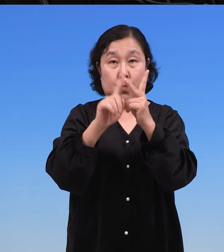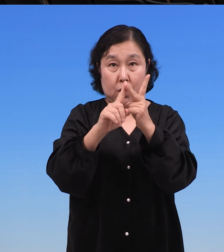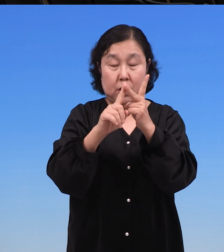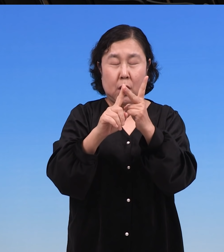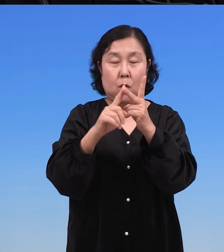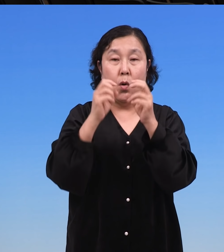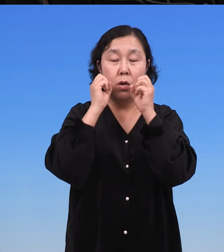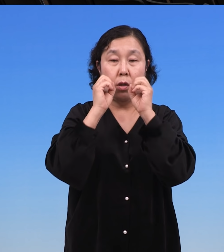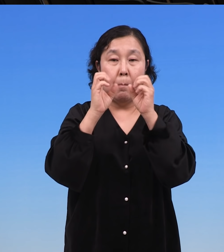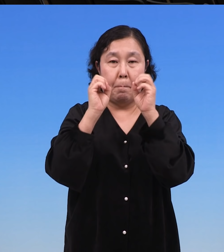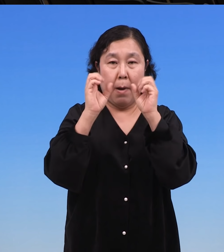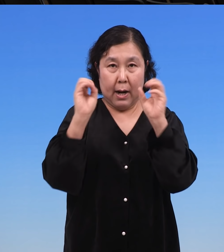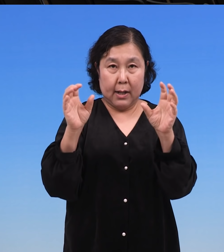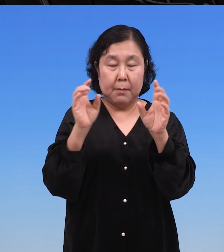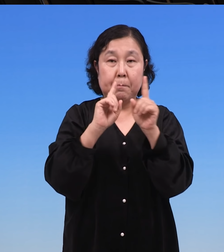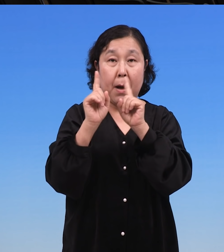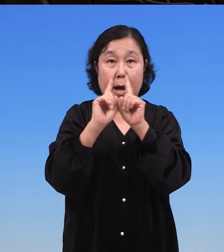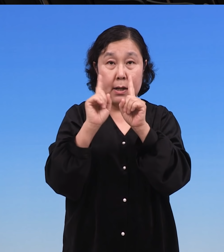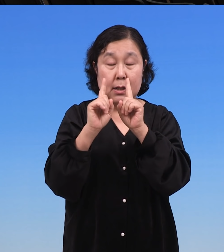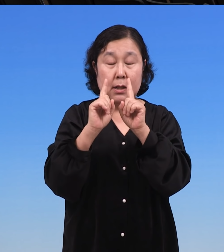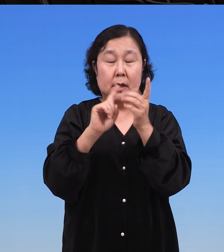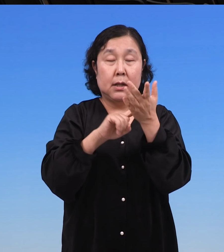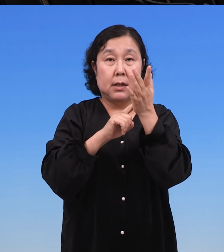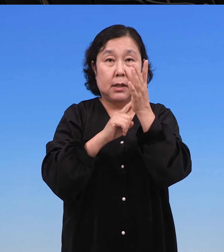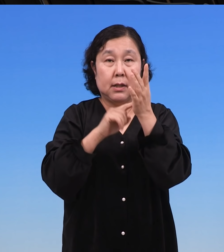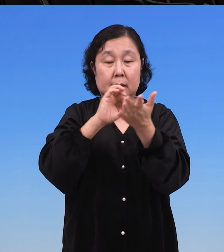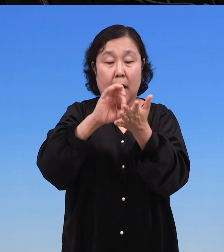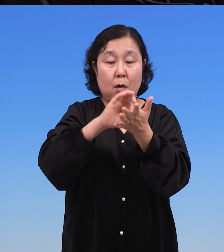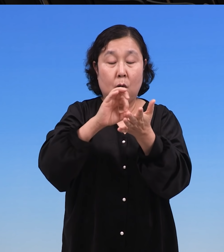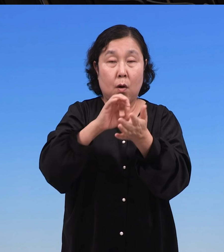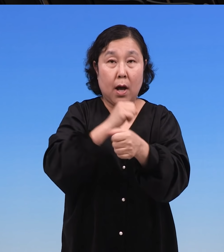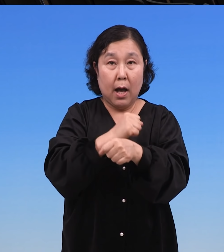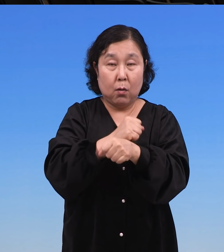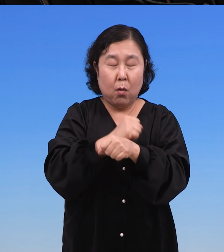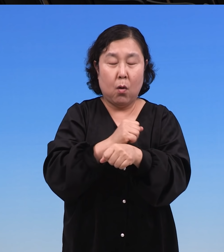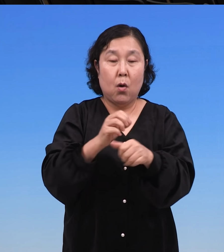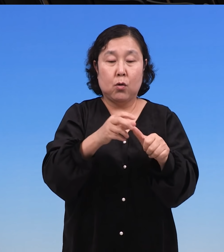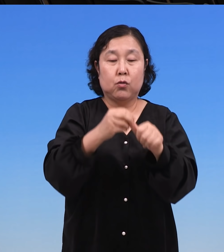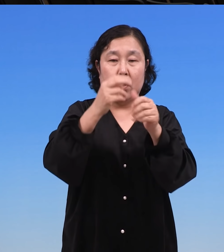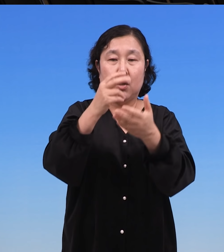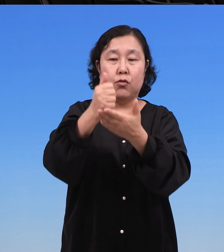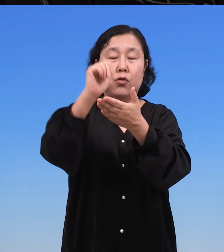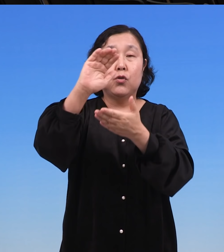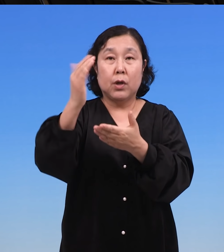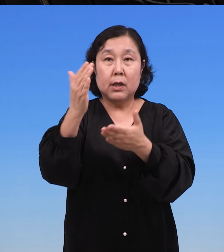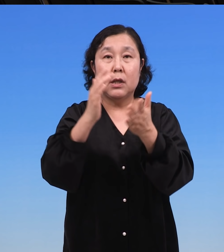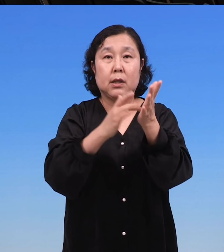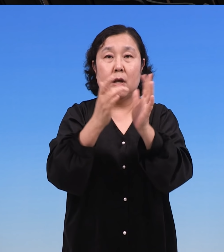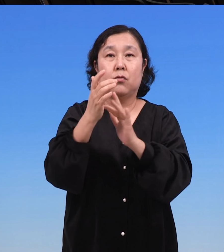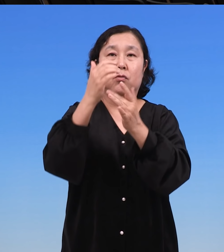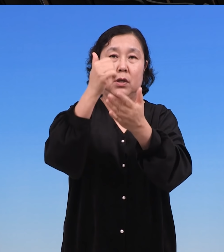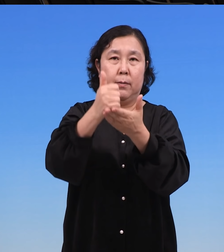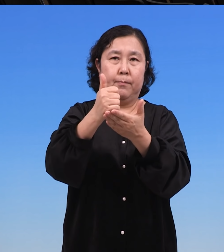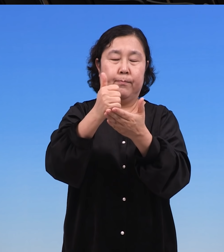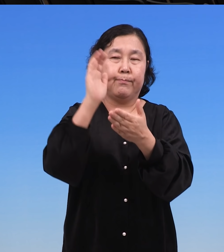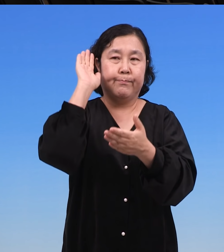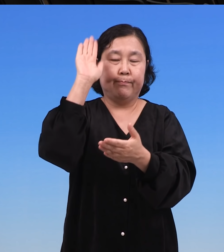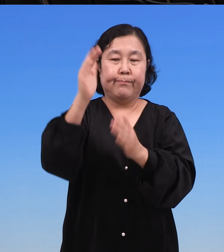걸쳐서 전파하니, 전파하여 이르되, 이런 표현으로 세례 요한은 메시아 대신 예수 그리스도의